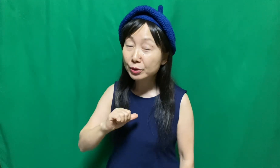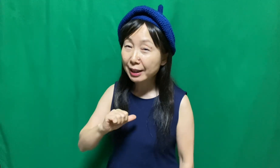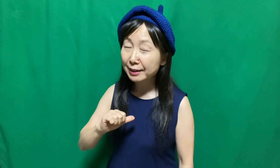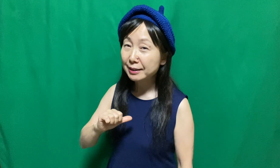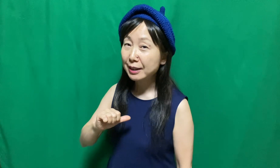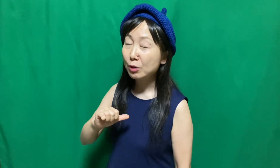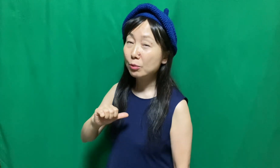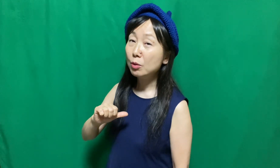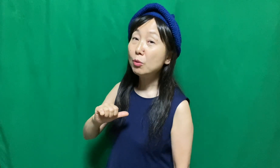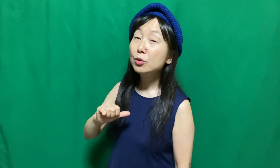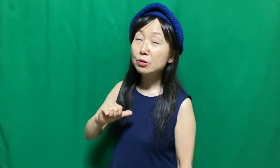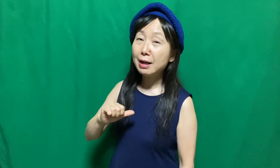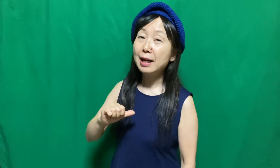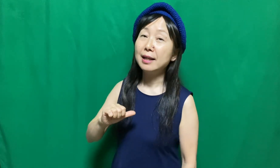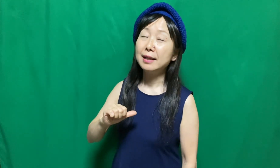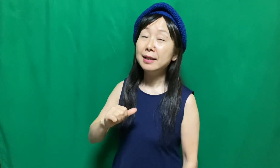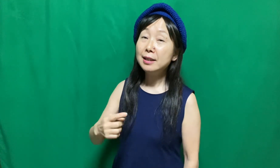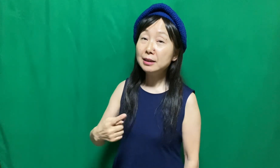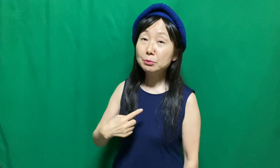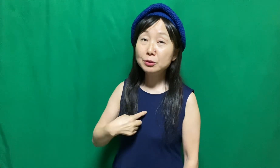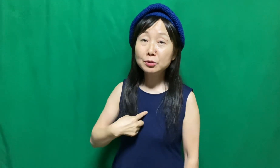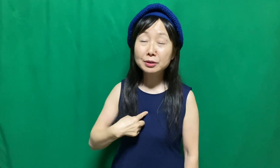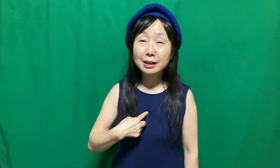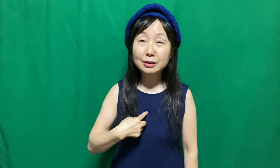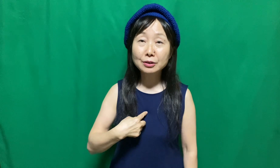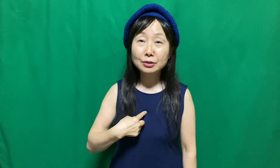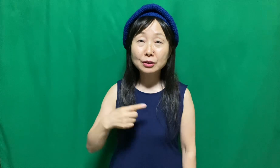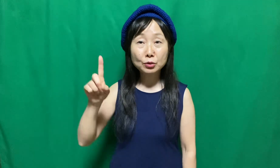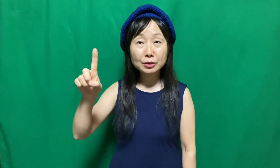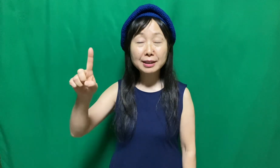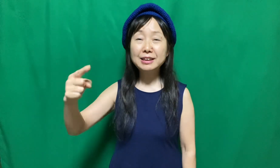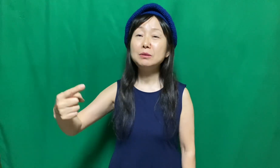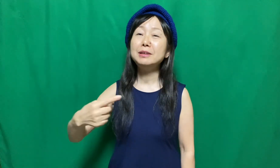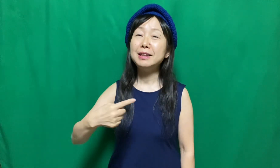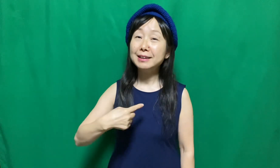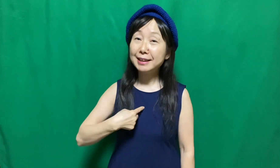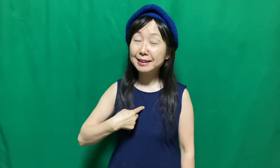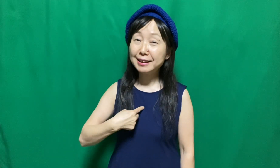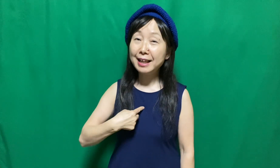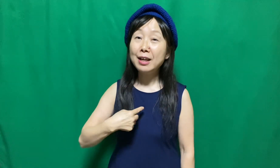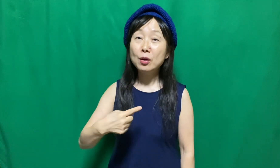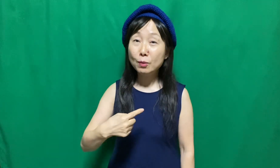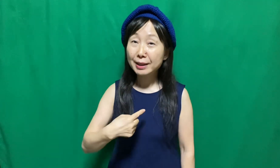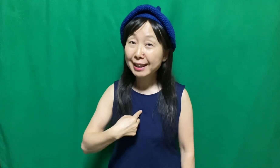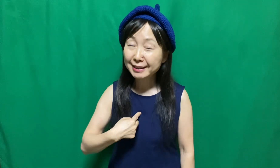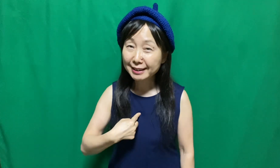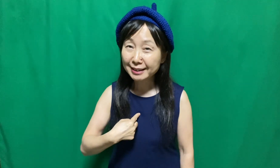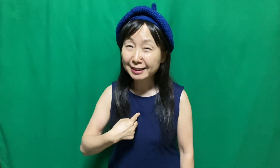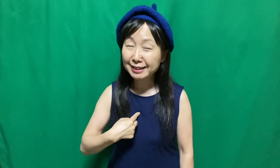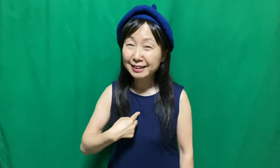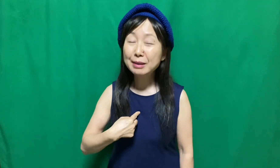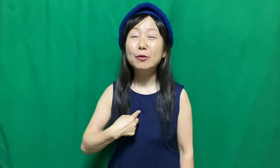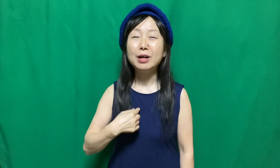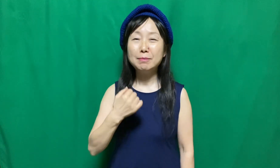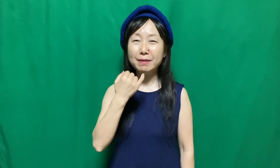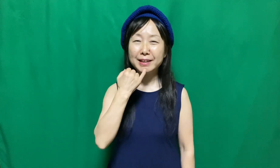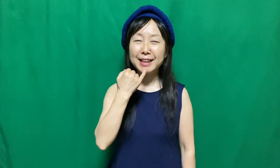んですけども、僕は自分を指す、人差し指で指して私でも構わない